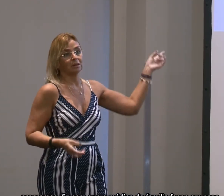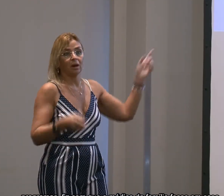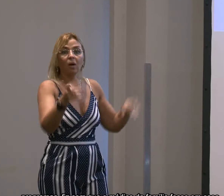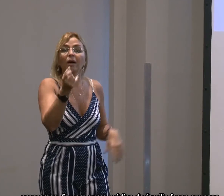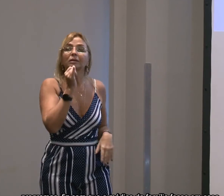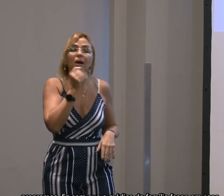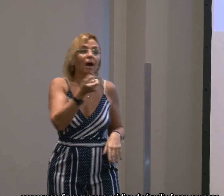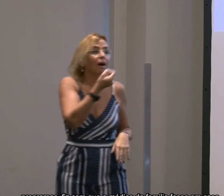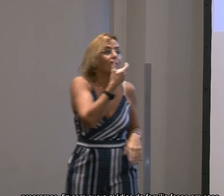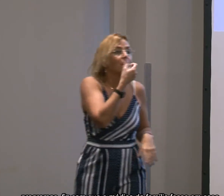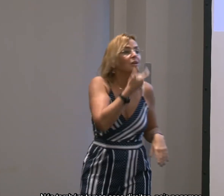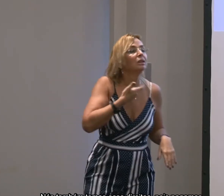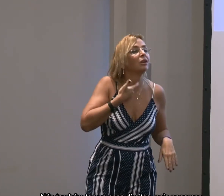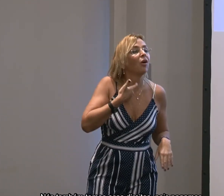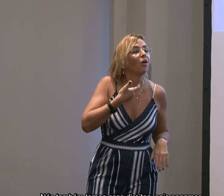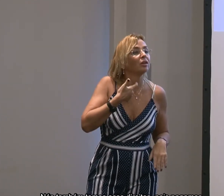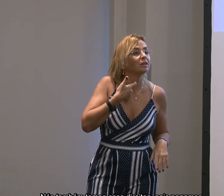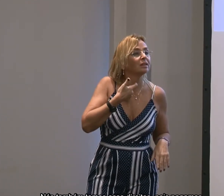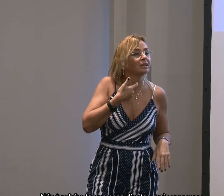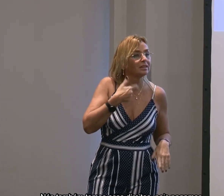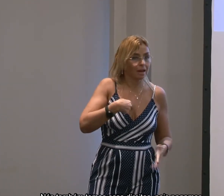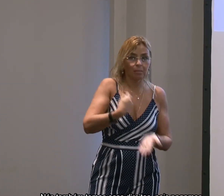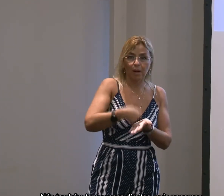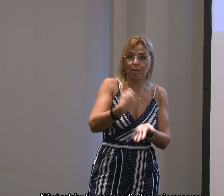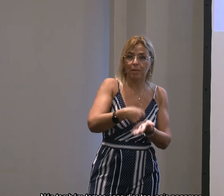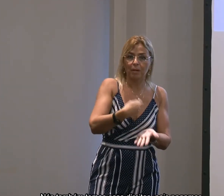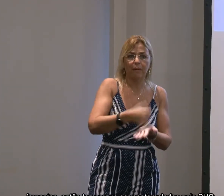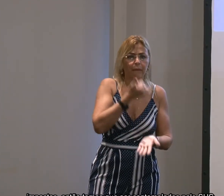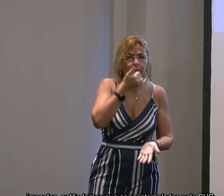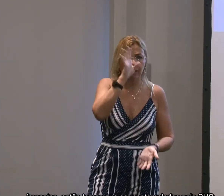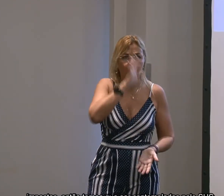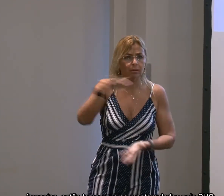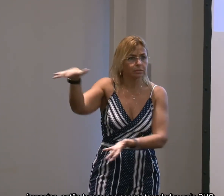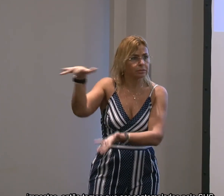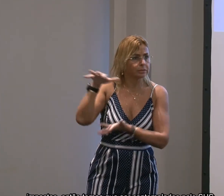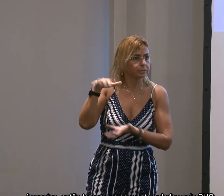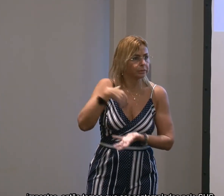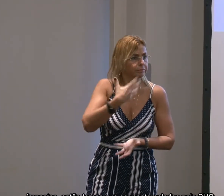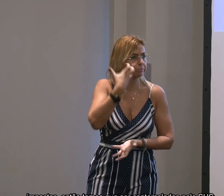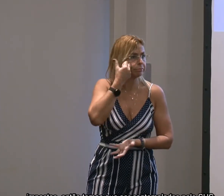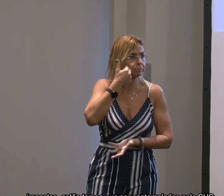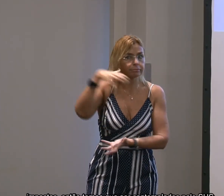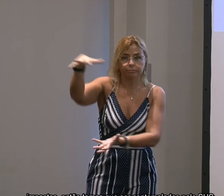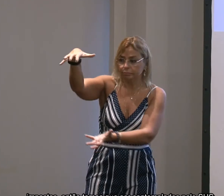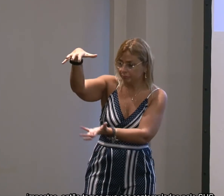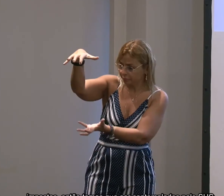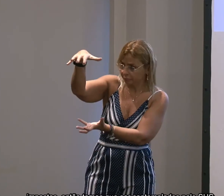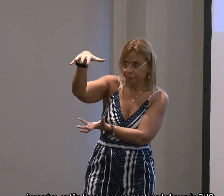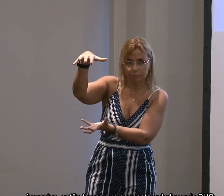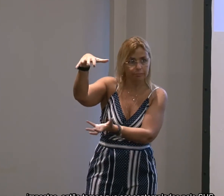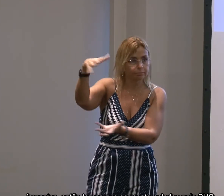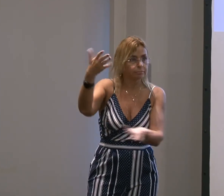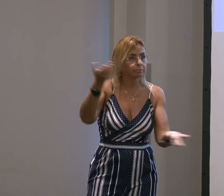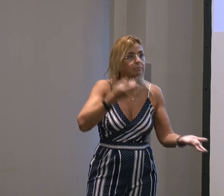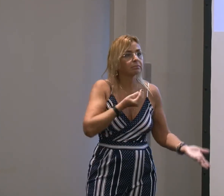família fosse até em casa. A gente também tem esse direito porque a gente também paga imposto, então a gente também tem que ser contemplado pelo Sistema Único de Saúde.